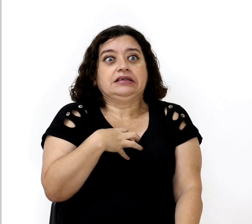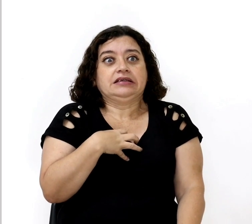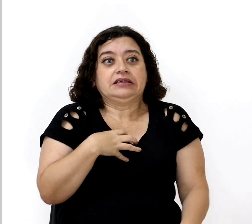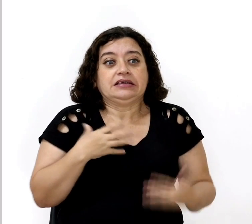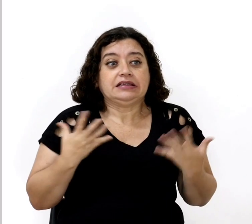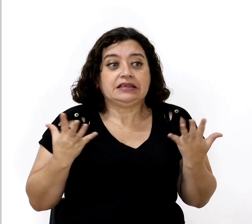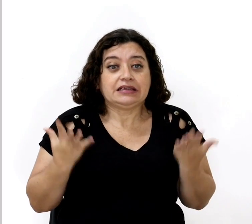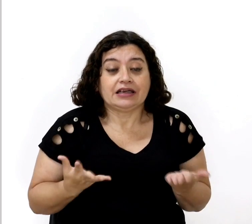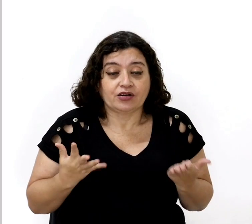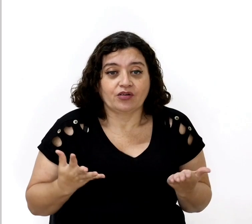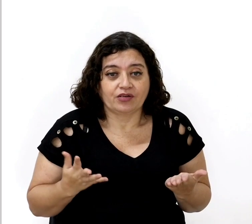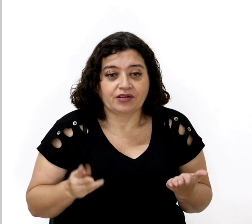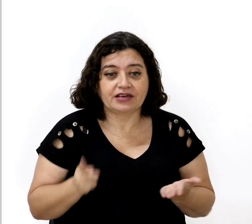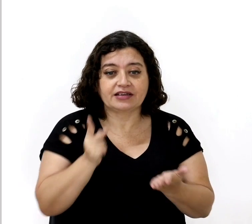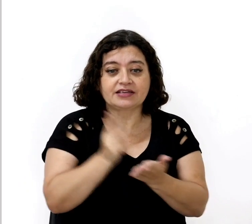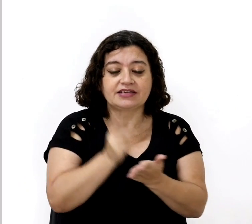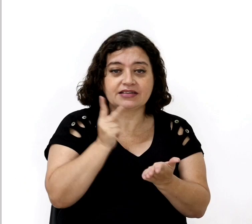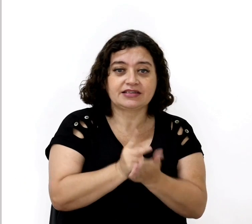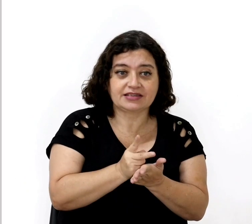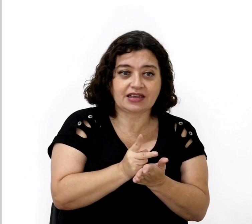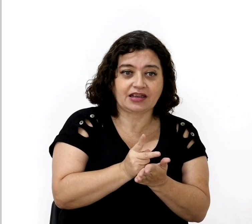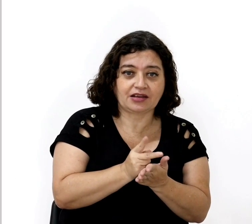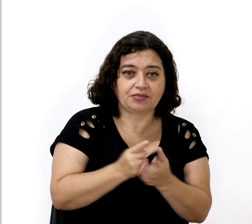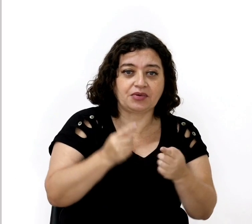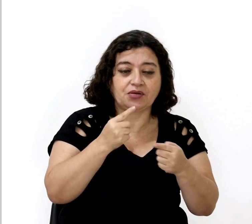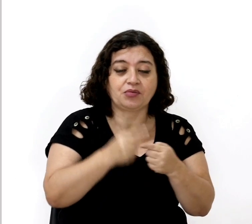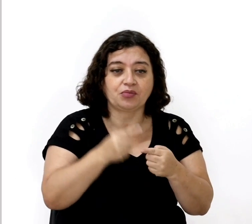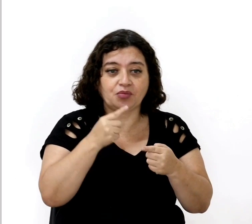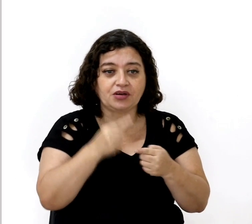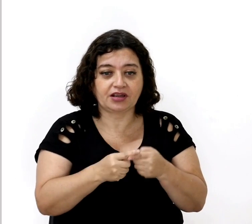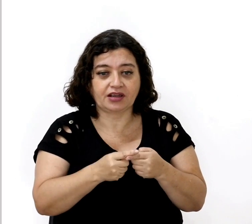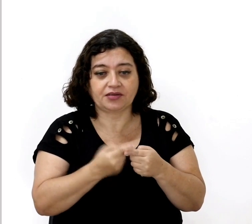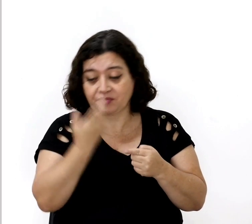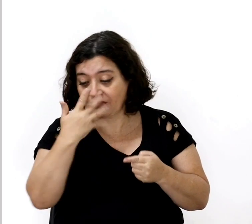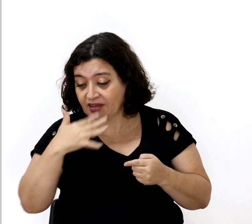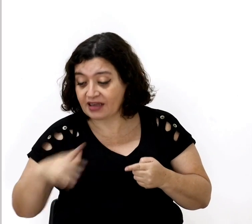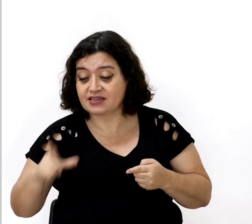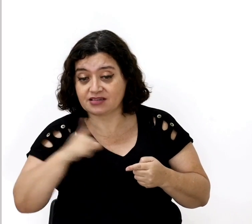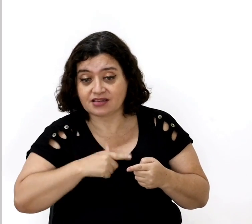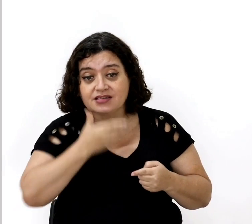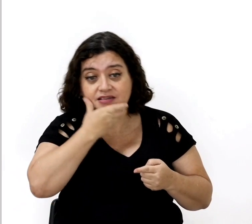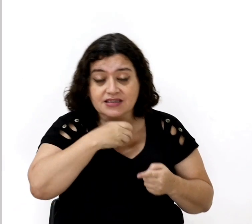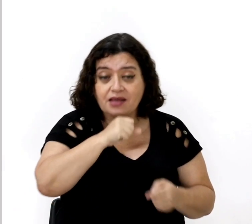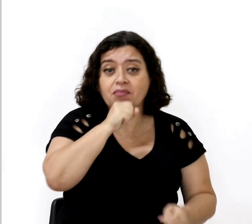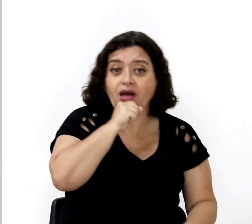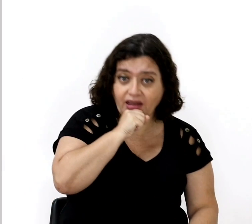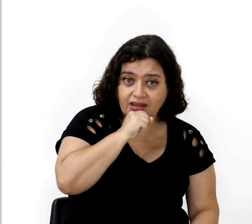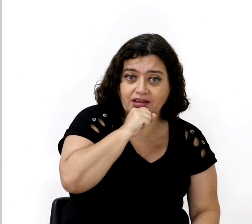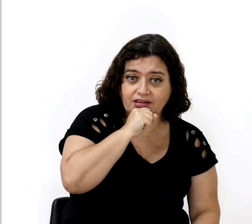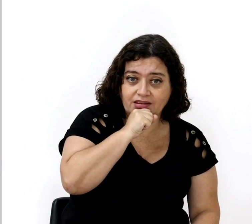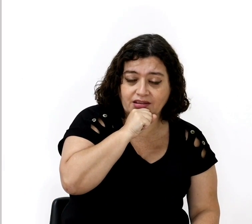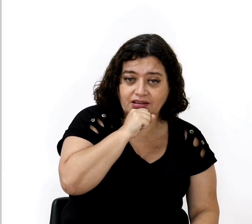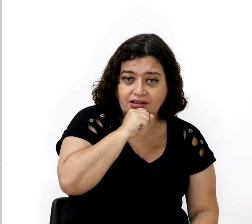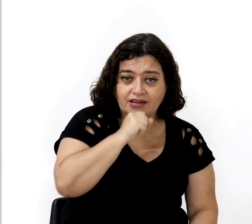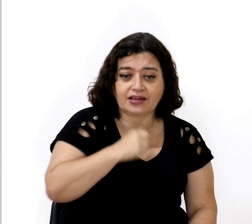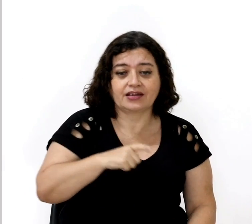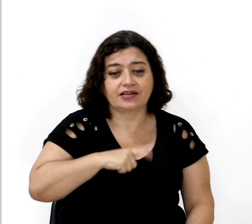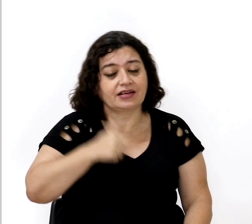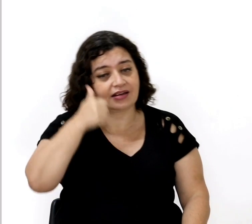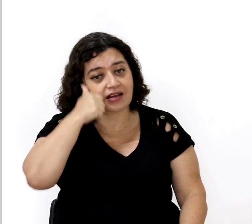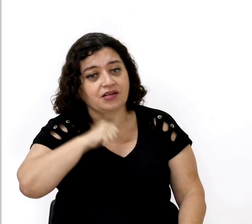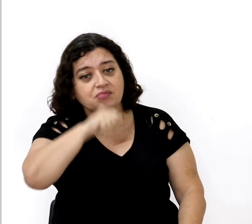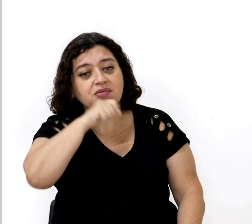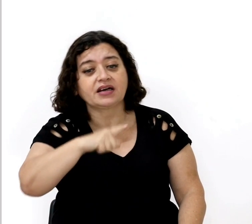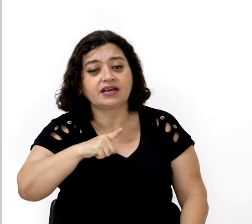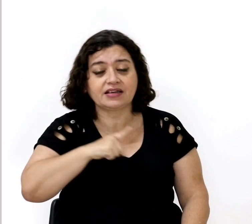gente assim, calma aí, a gente faz sempre, porque aqui na igreja, graças a Deus, a maioria das nossas crianças tem o pai, tem a